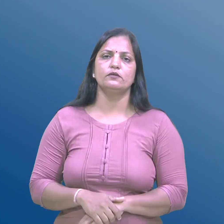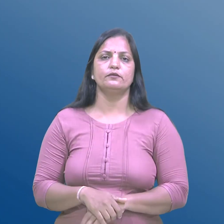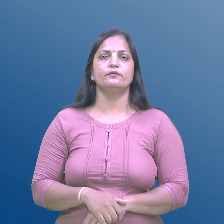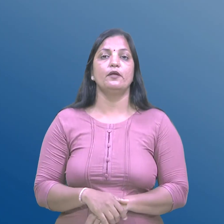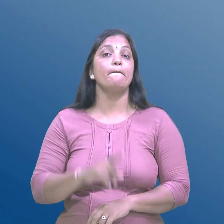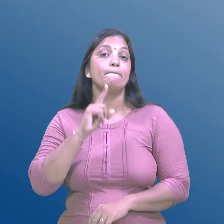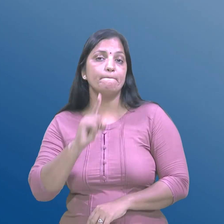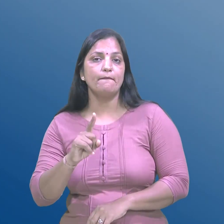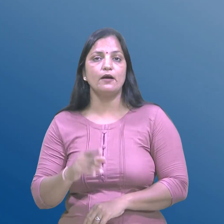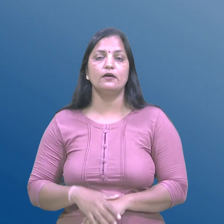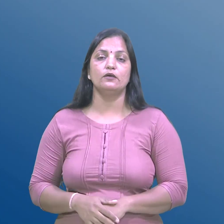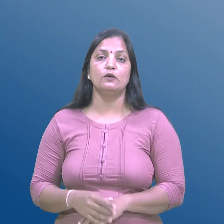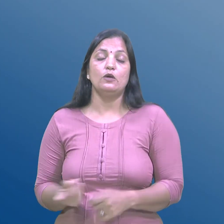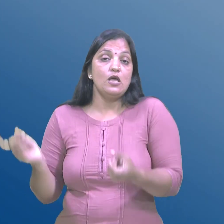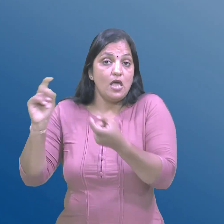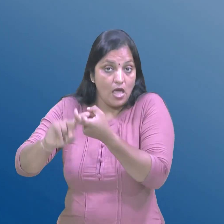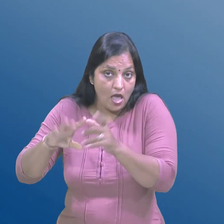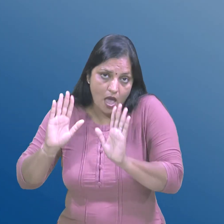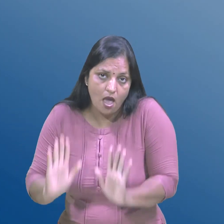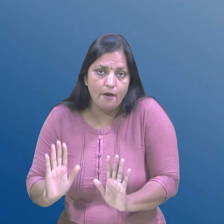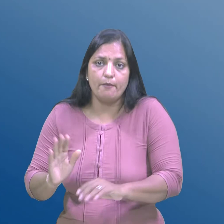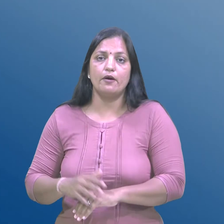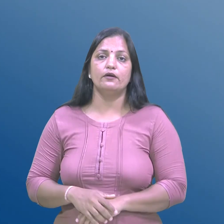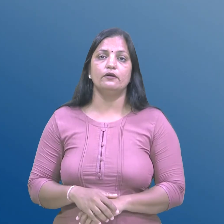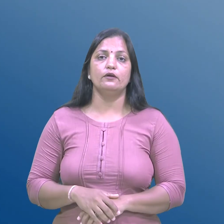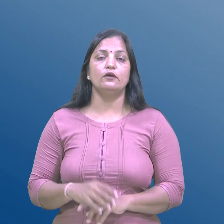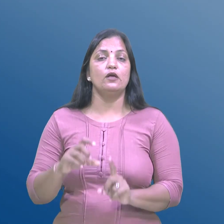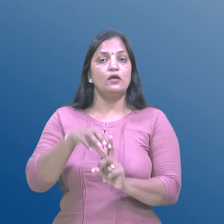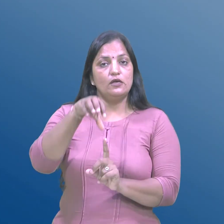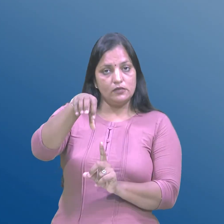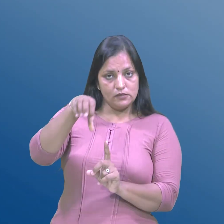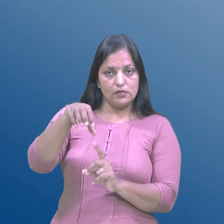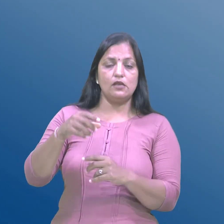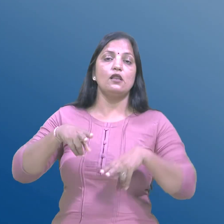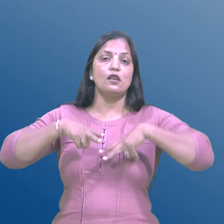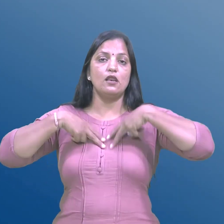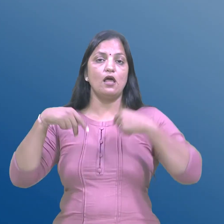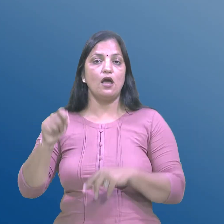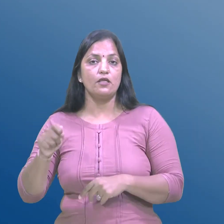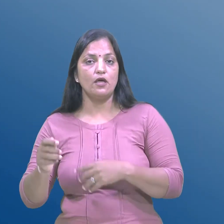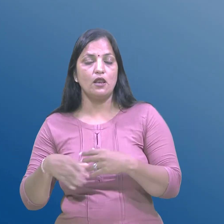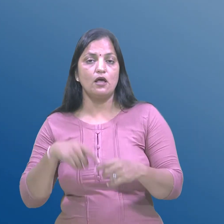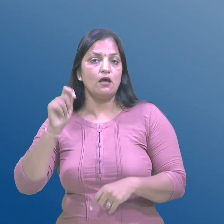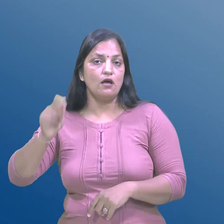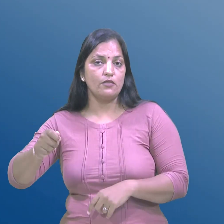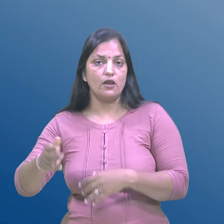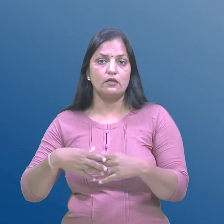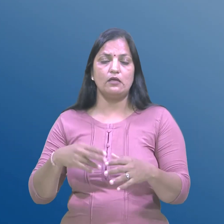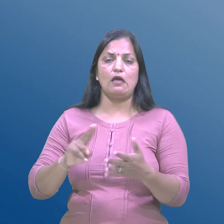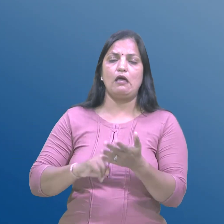પરંતુ સંજોગો અનુસાર જિલ્લા અદાલત કે અધિકૃત સત્તામંડળ આવા